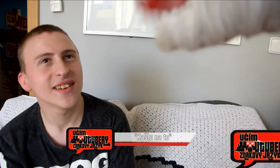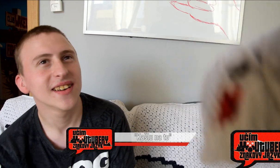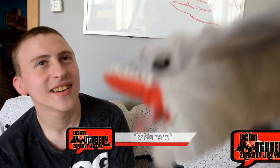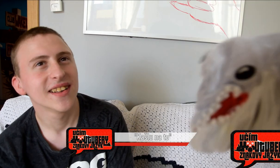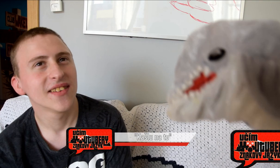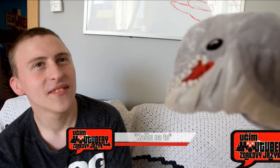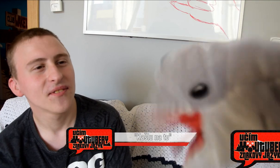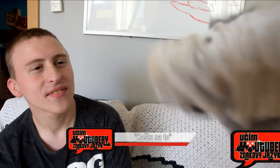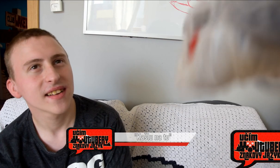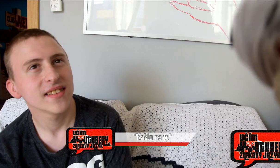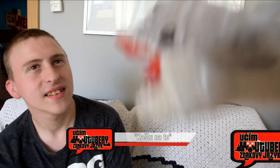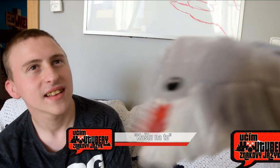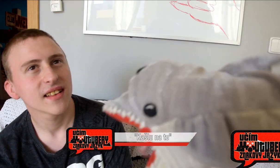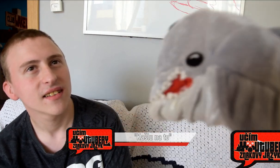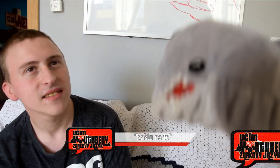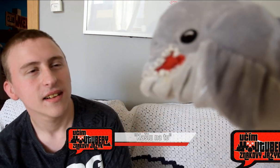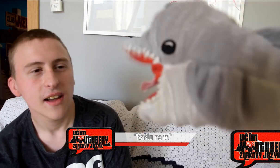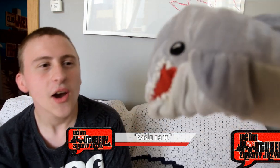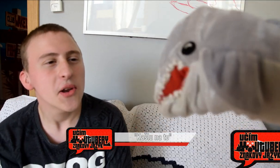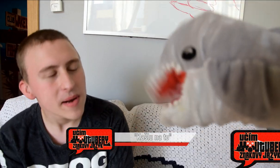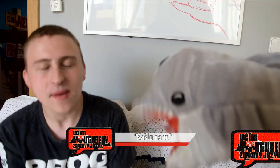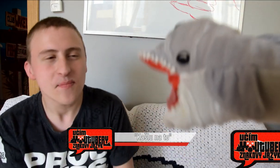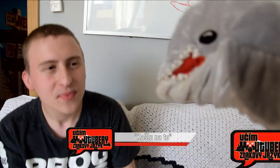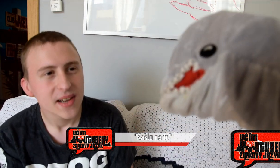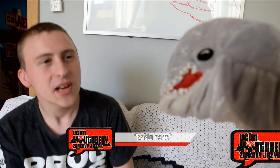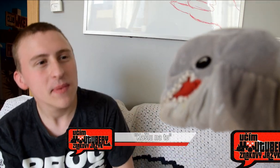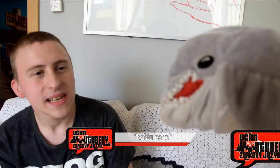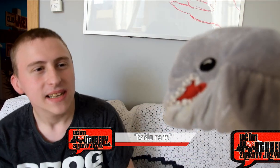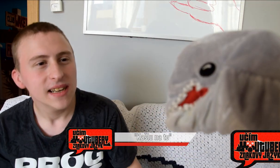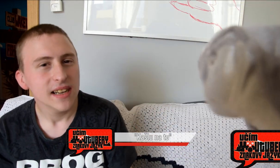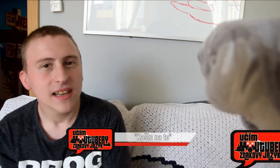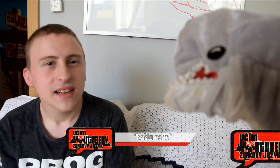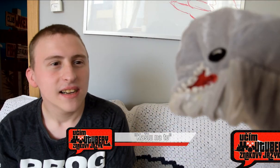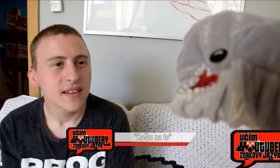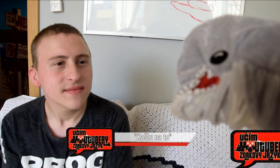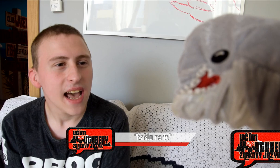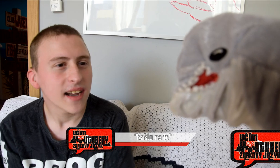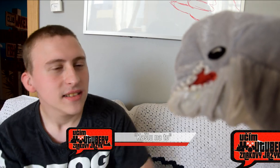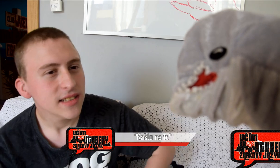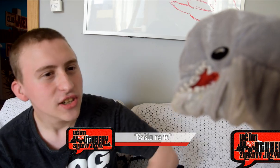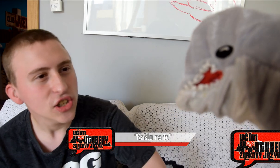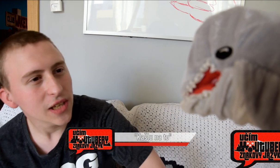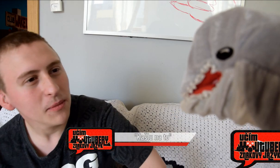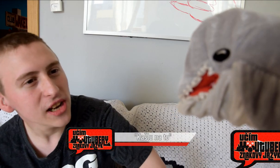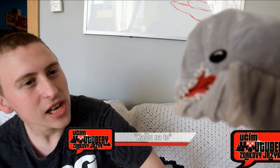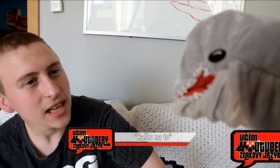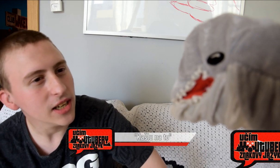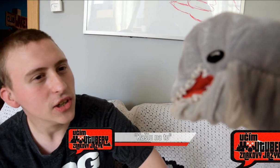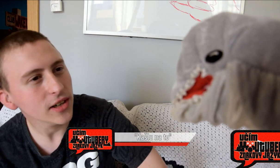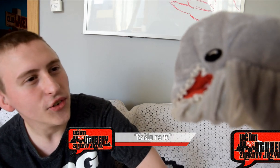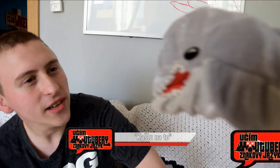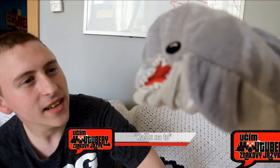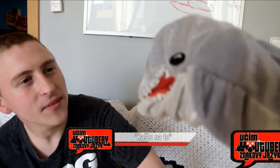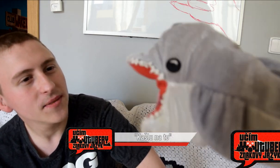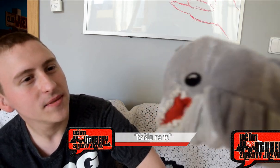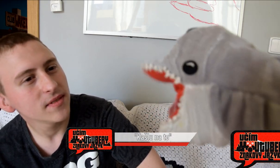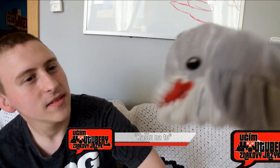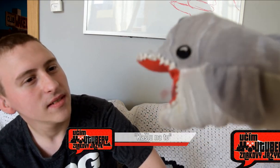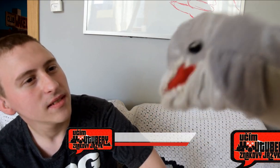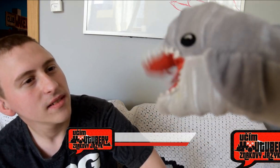kašlu na to. Kašlu na to. Jo, dobrý. Dobrý. Tak, další co máš nějaký ještě, Adolfina? Dobře, ještě, jak se